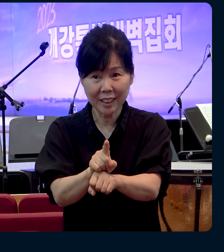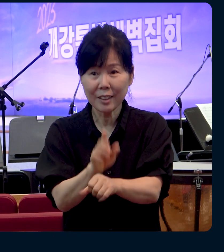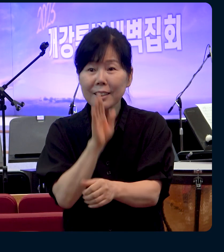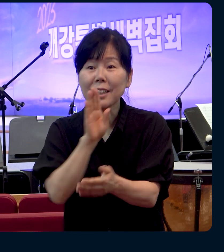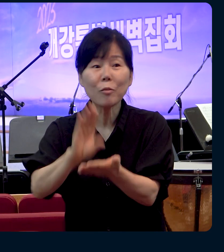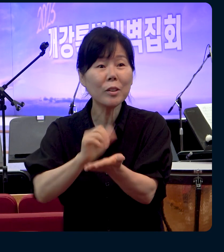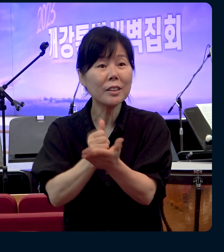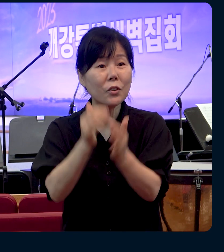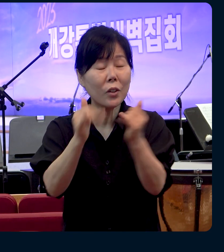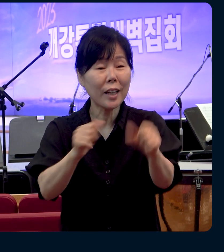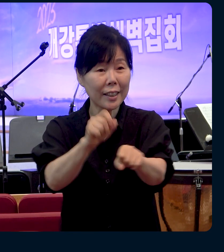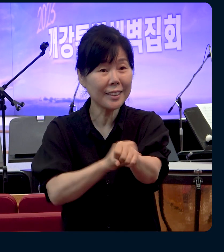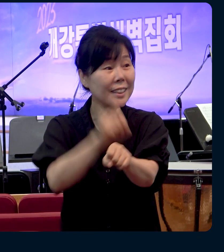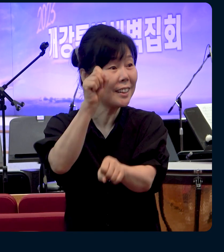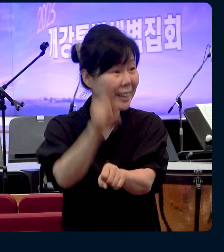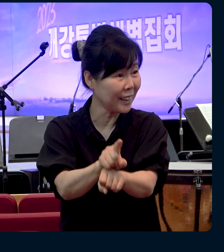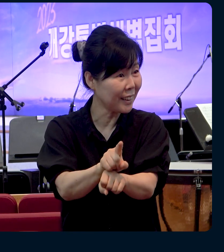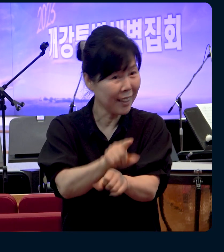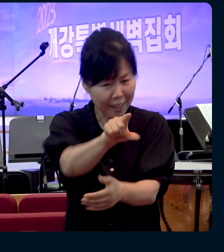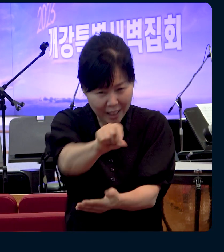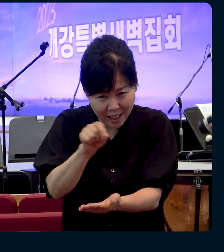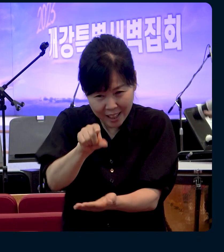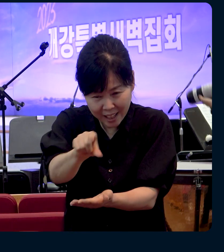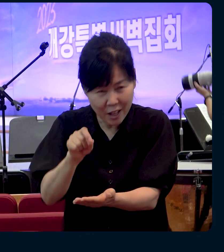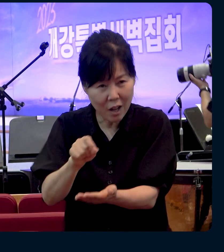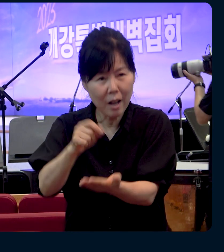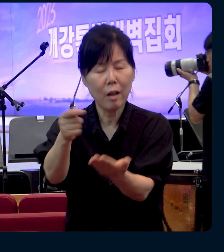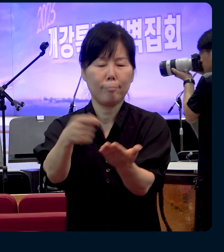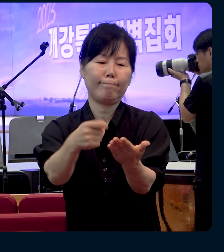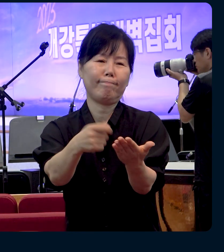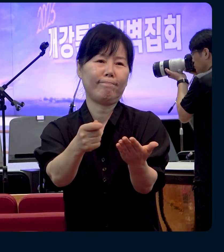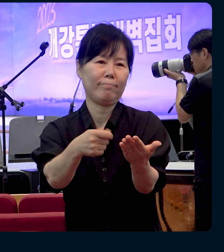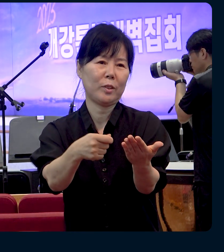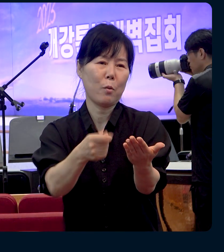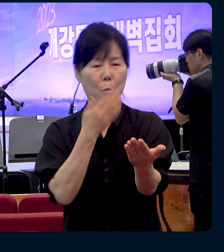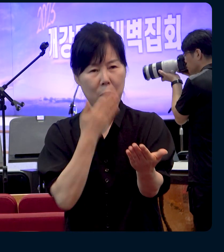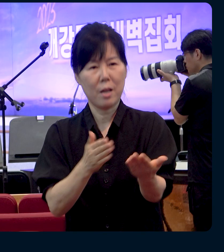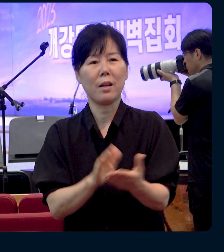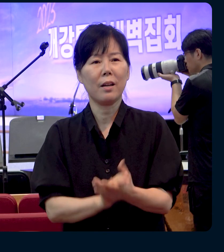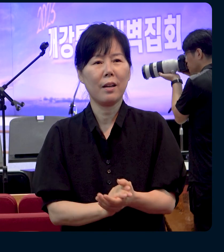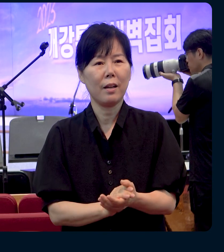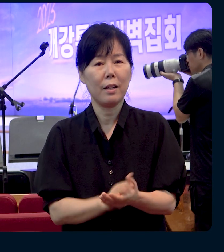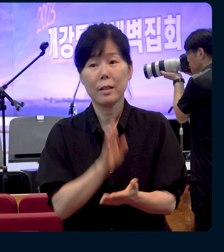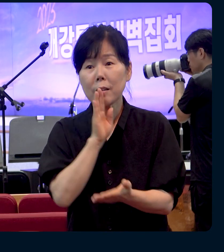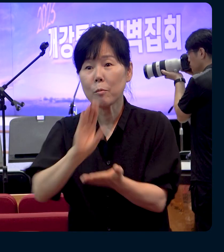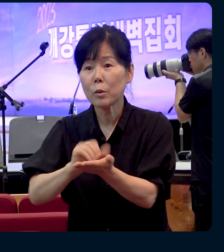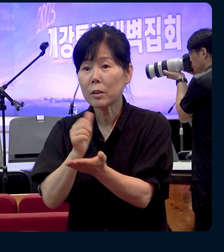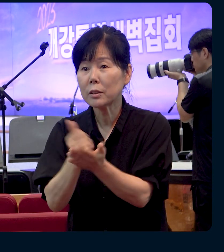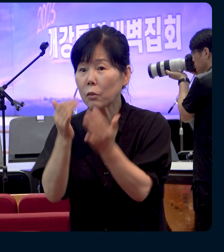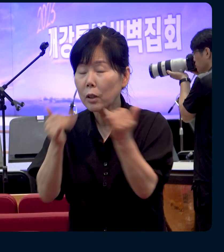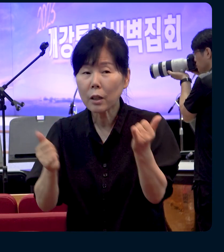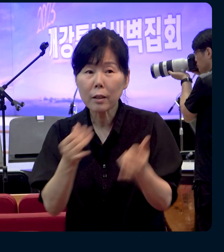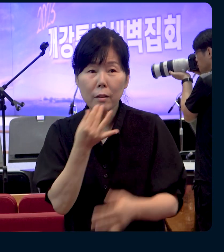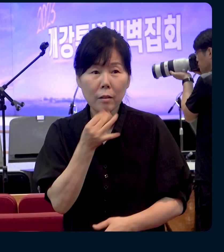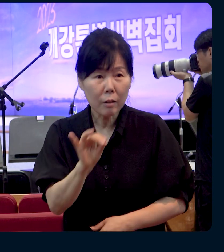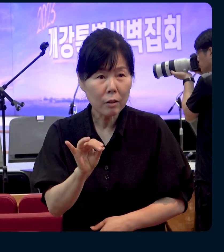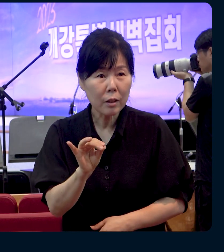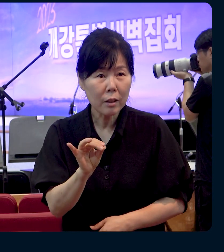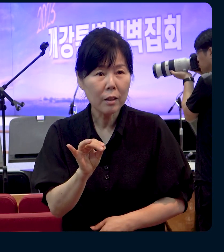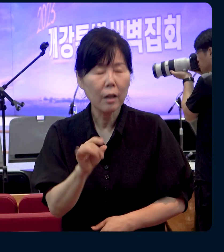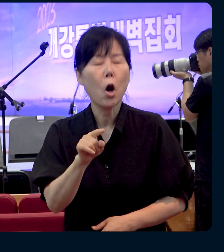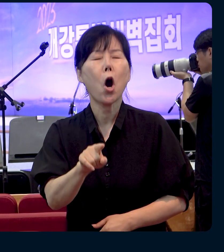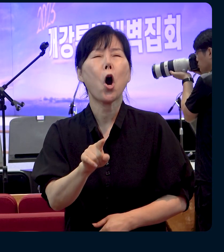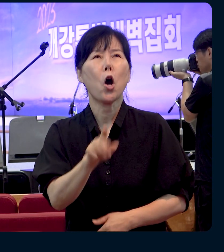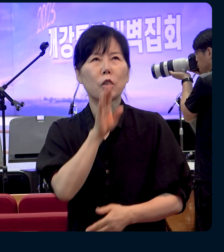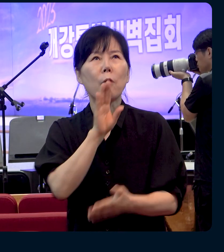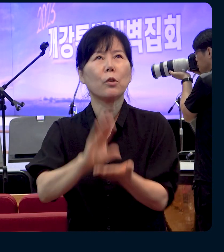잡는 그런 스케치를 할 수 있어요. 참된 그리스도인이라 하면 당연히 이런 모습이야